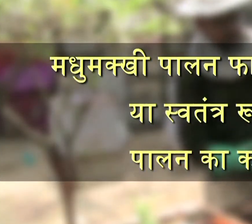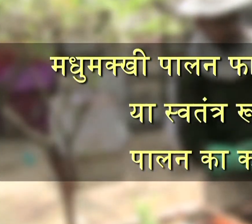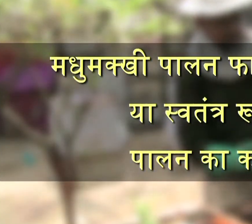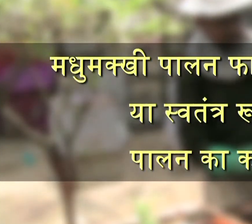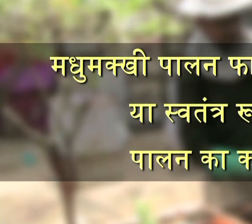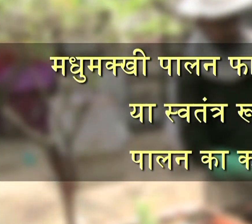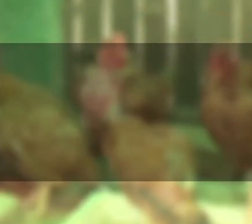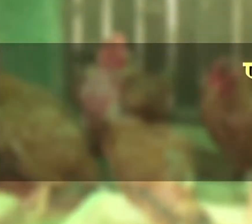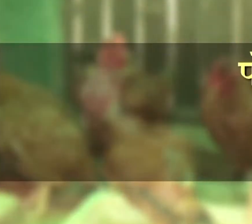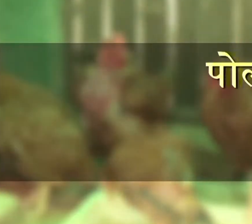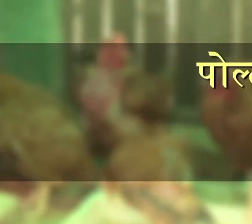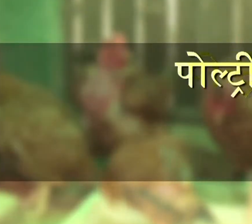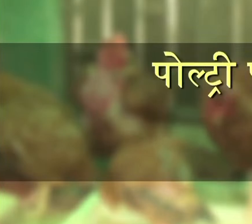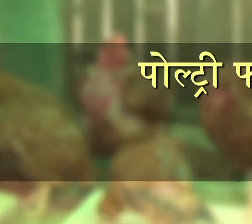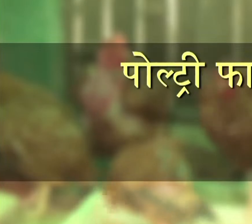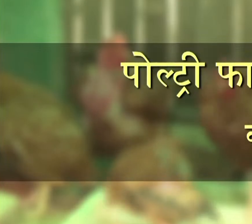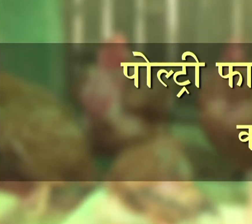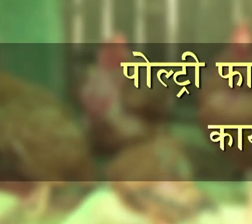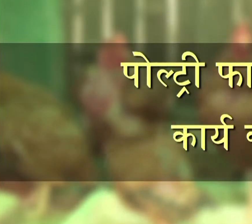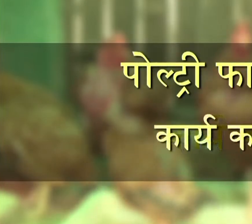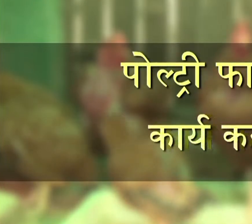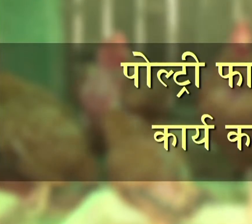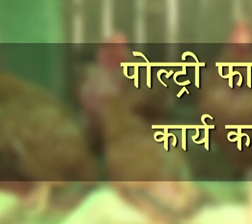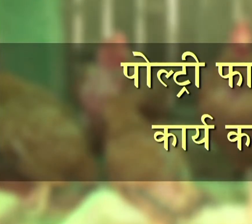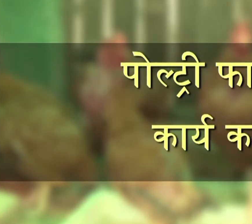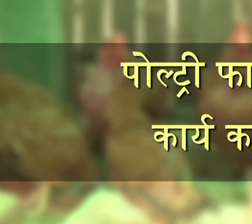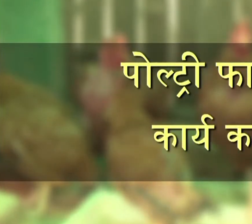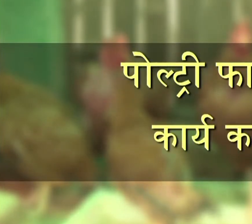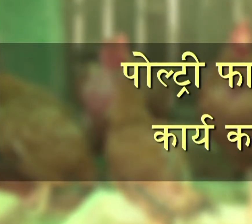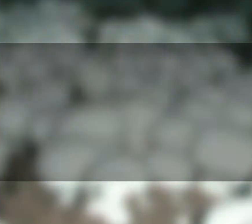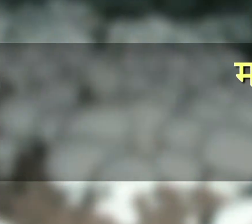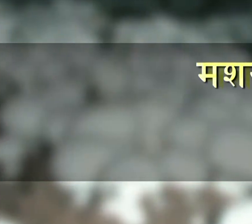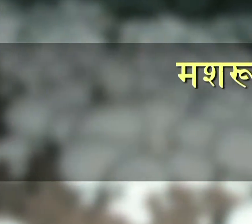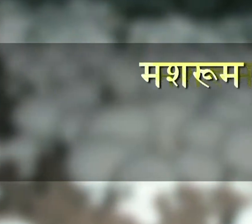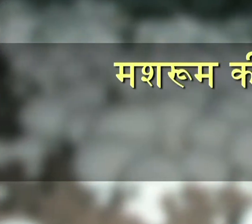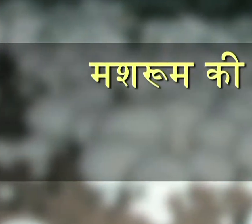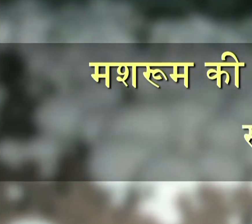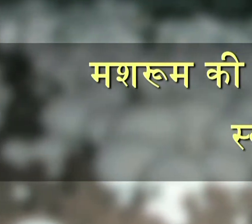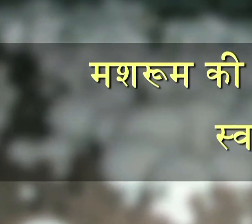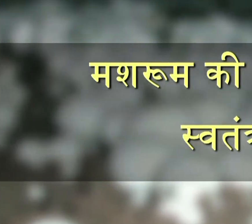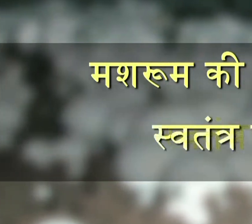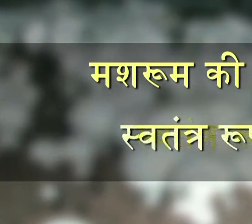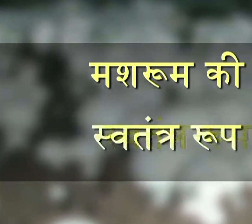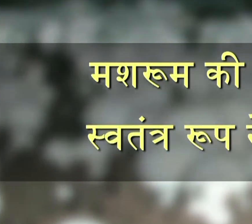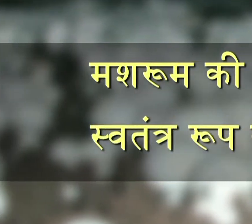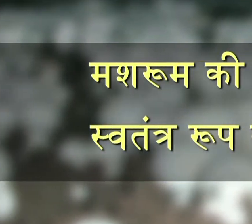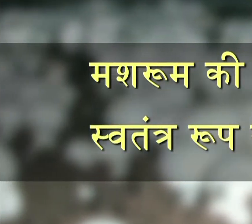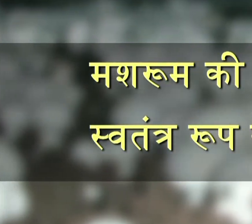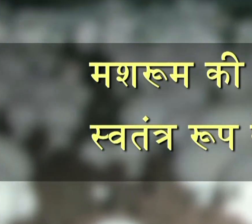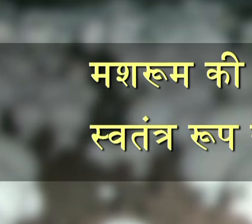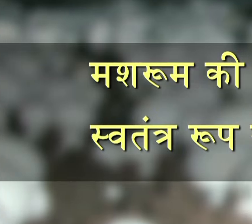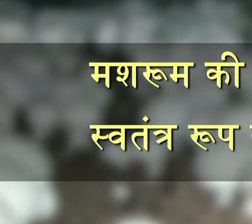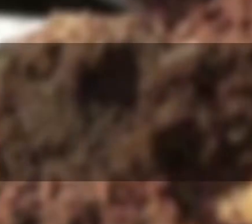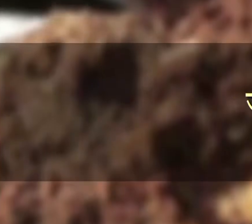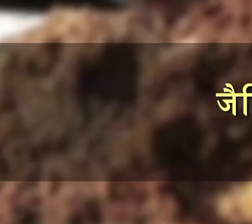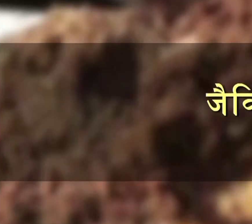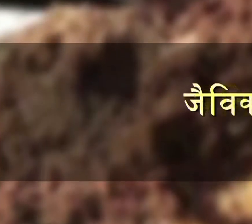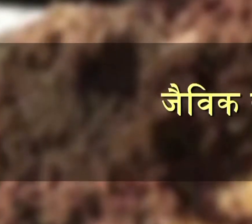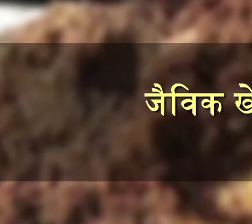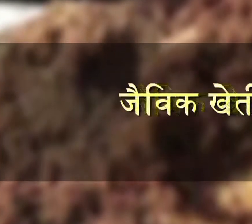हैं, पोल्ट्री फार्म संबंधित कार्य कर सकते हैं, मशरूम की खेती का काम कर सकते हैं, जैविक खेती का काम